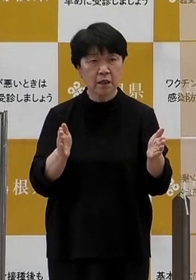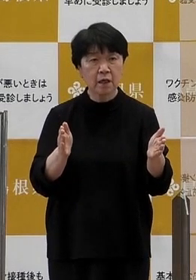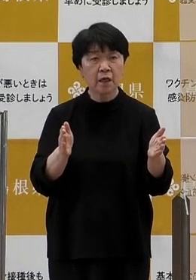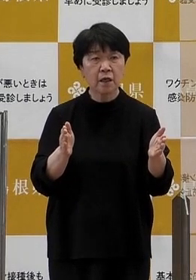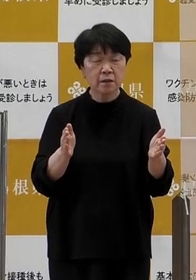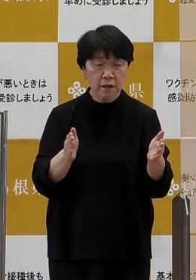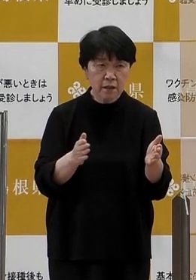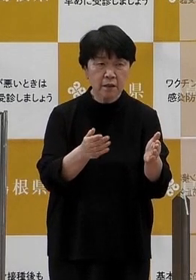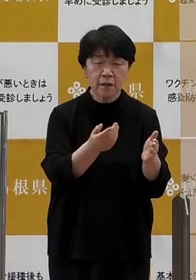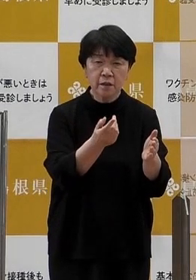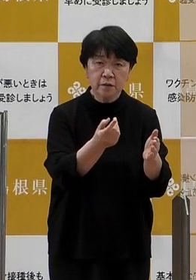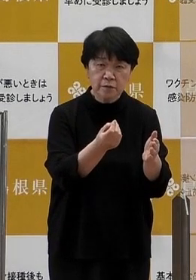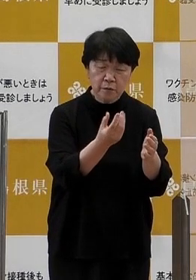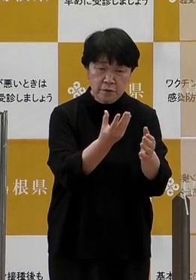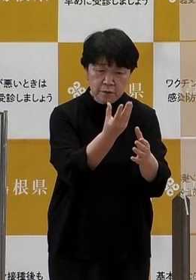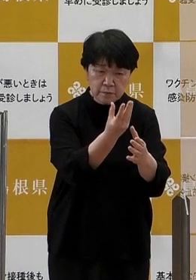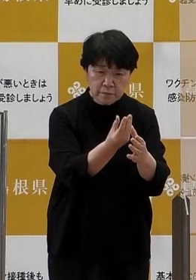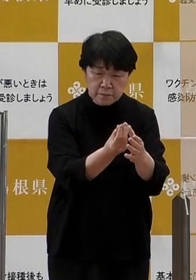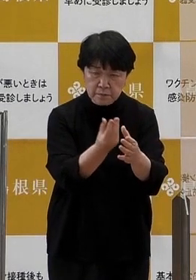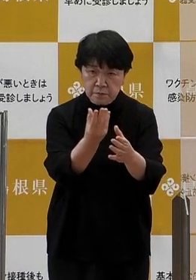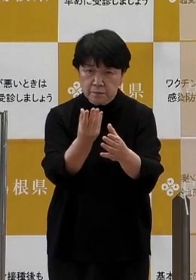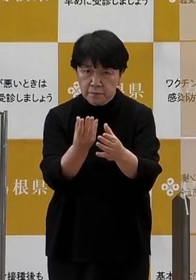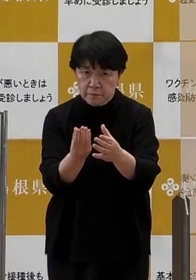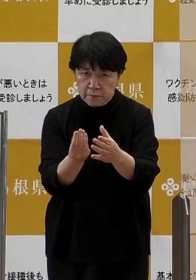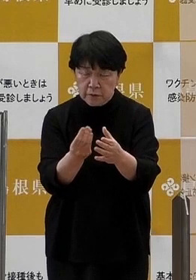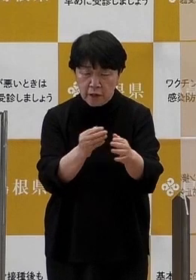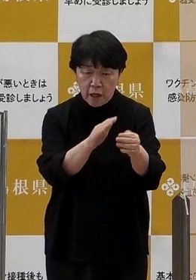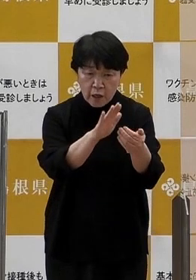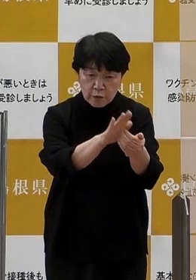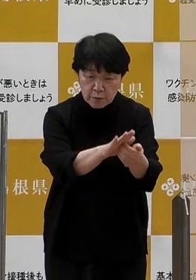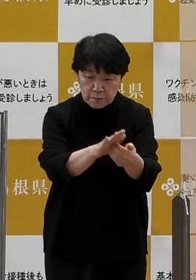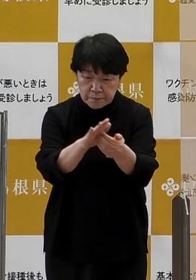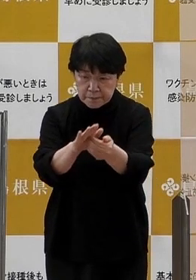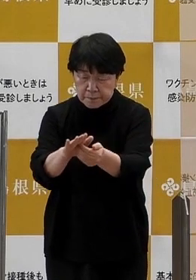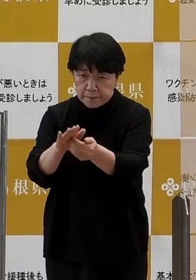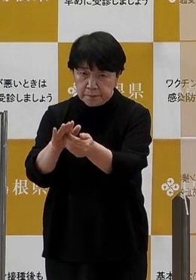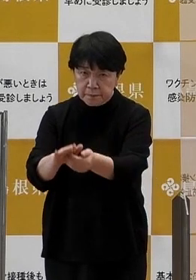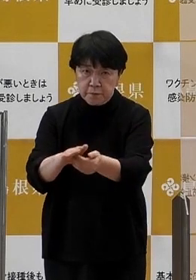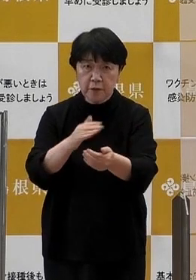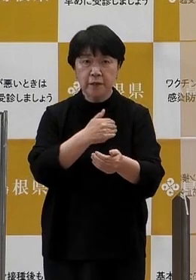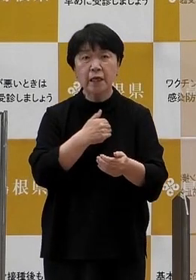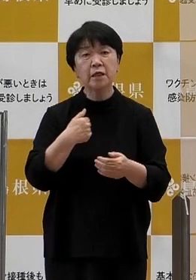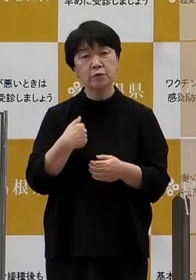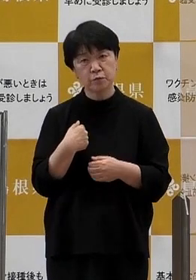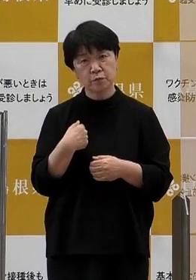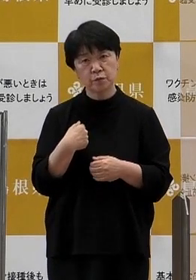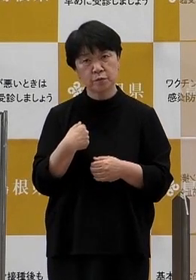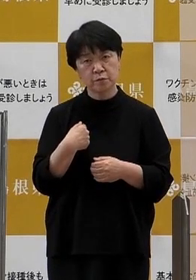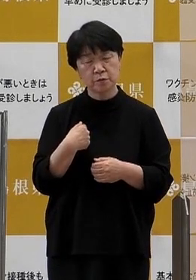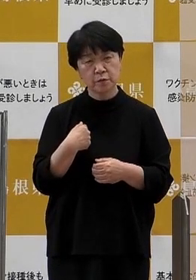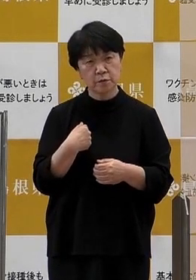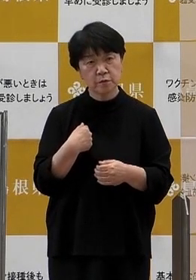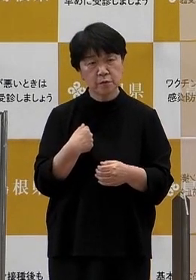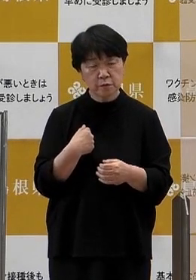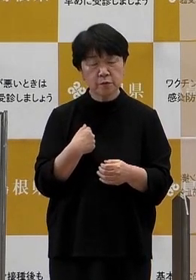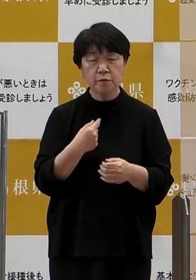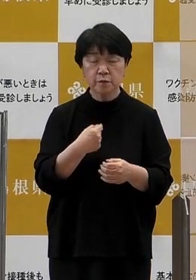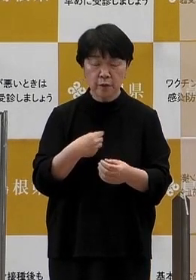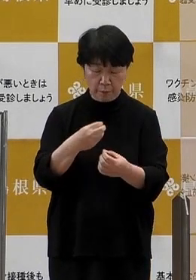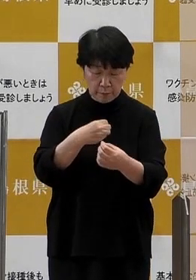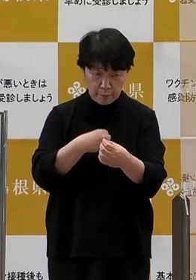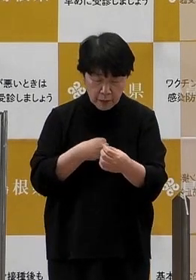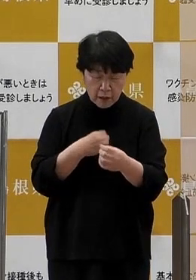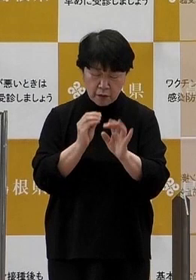出て確認されれば、そこで止まる。で、そういう、で、無症状感染のままでわからないものは、これはもう避けられ